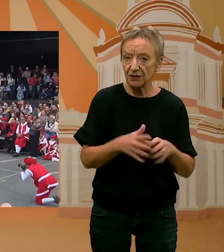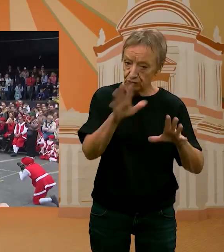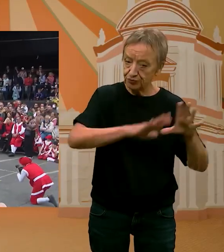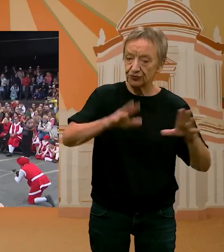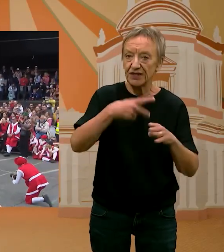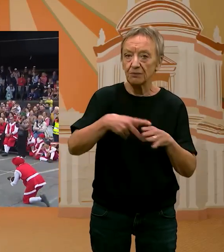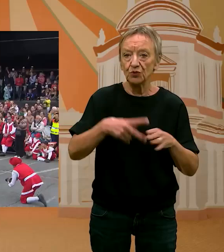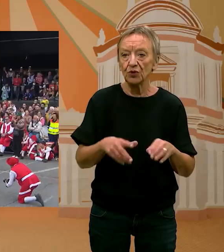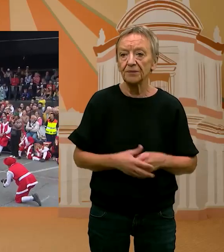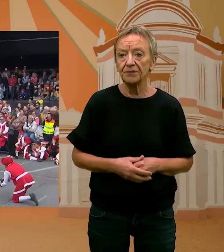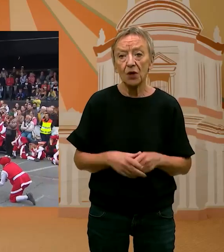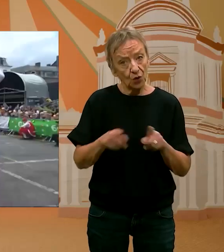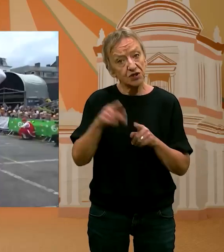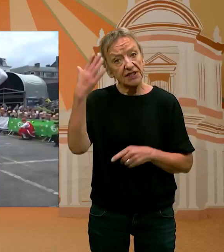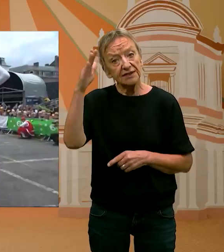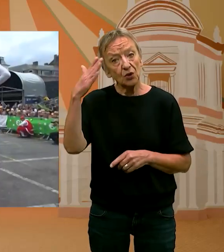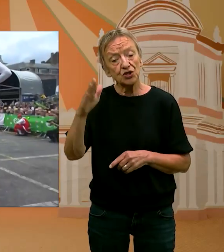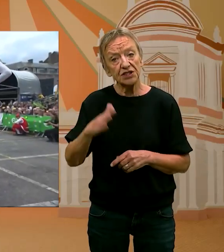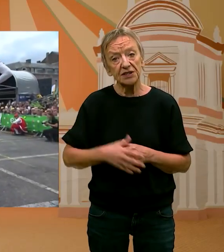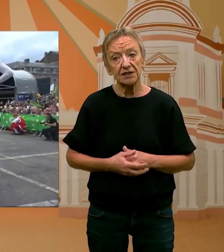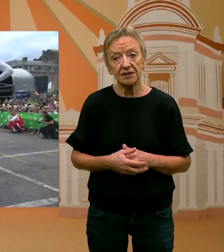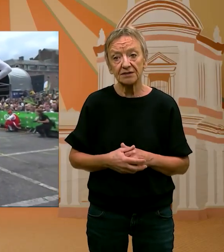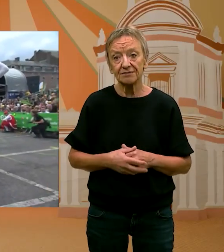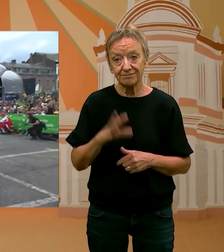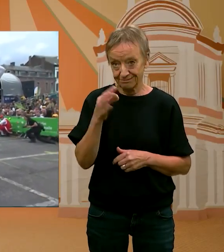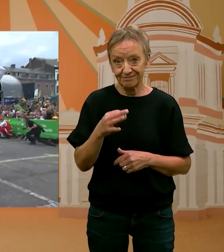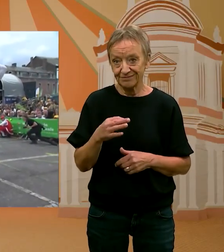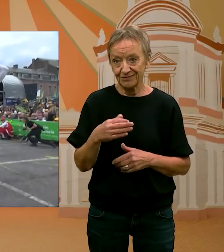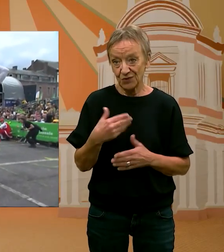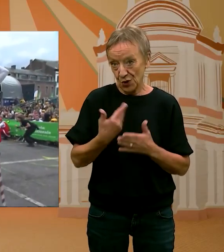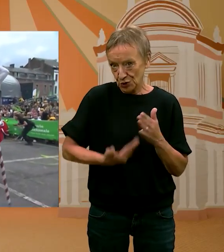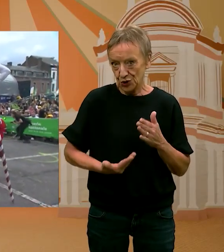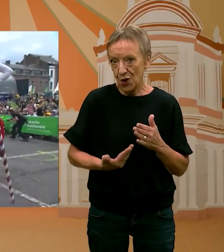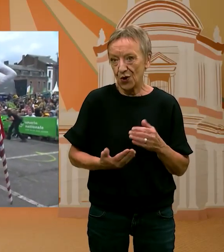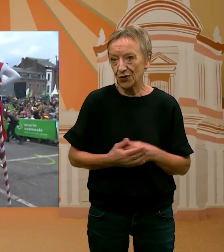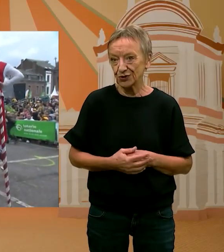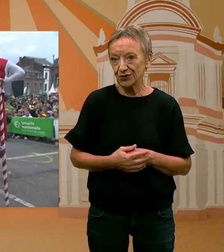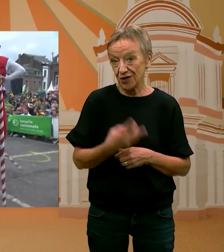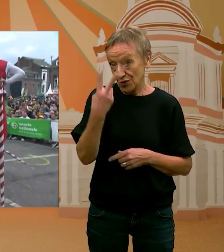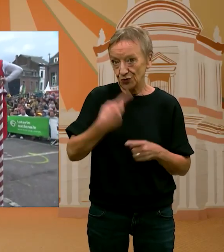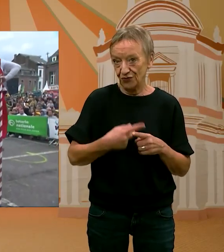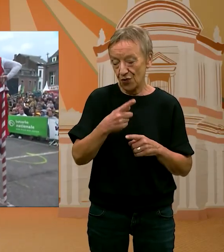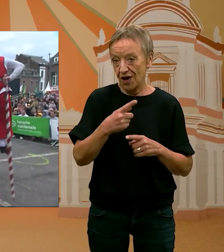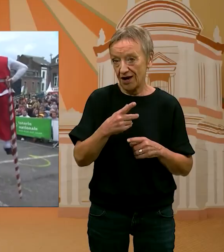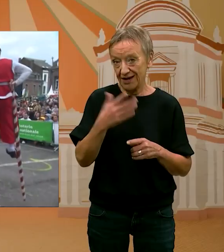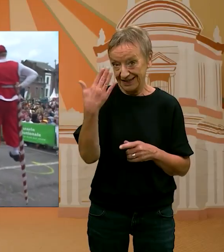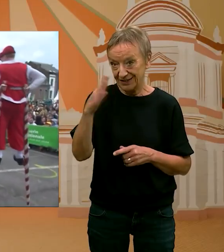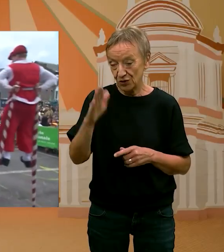on a déjà eu. Hein. Tout à fait. Cette année, on a eu la chance d'avoir 2 voyages à l'étranger, l'un au Japon et l'autre à